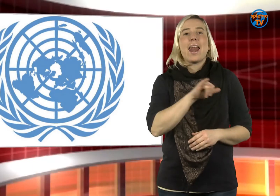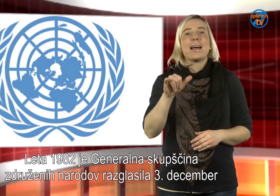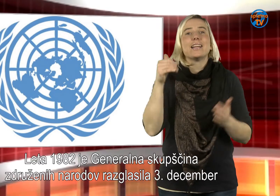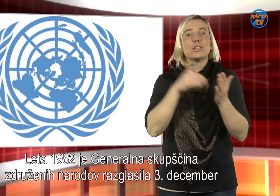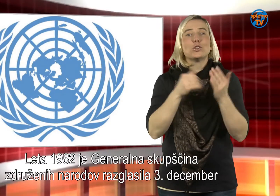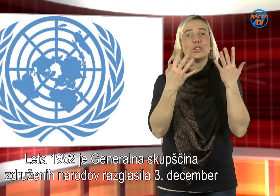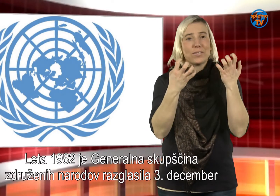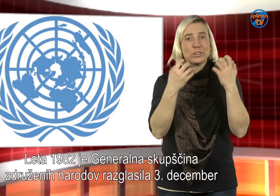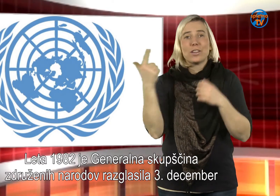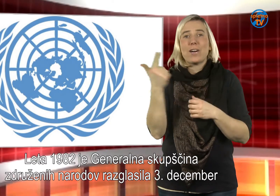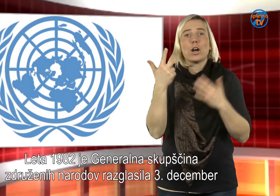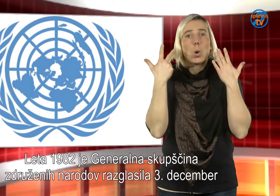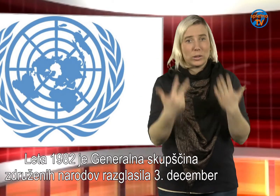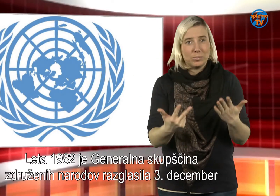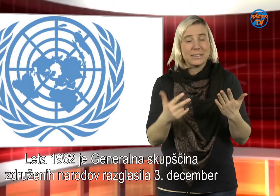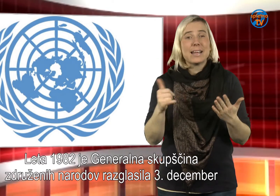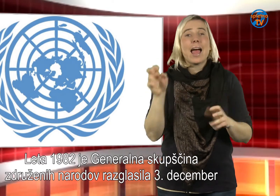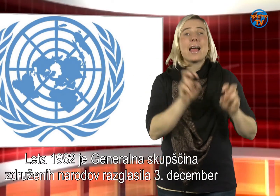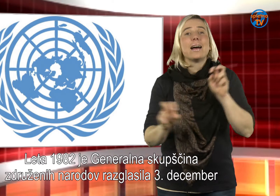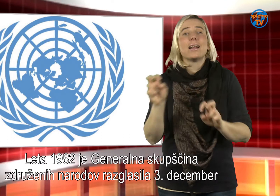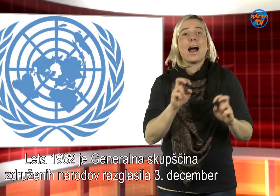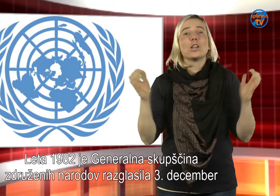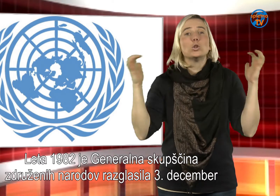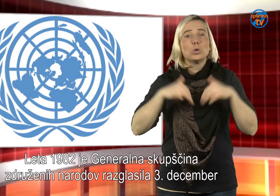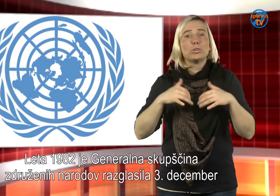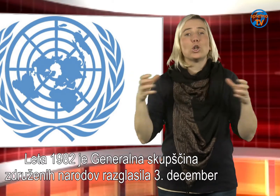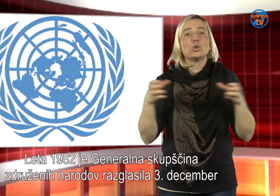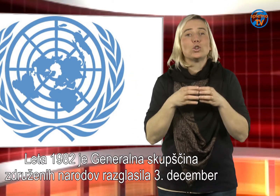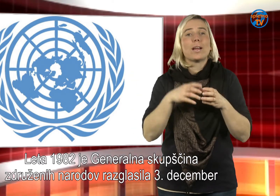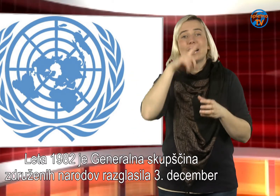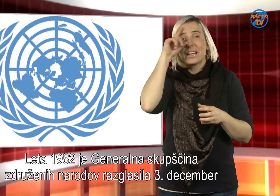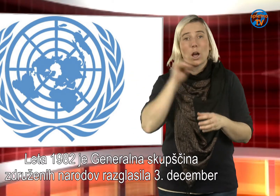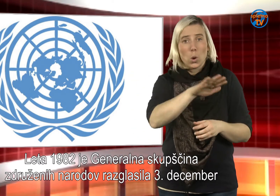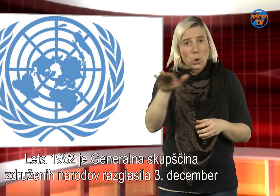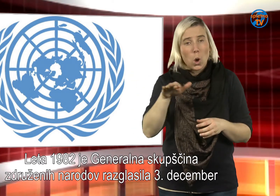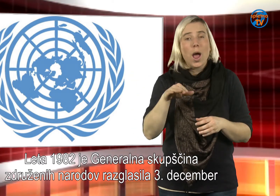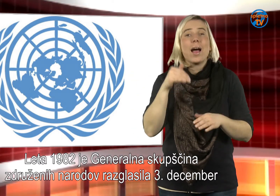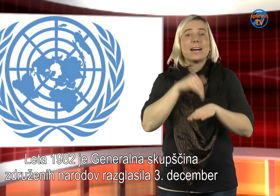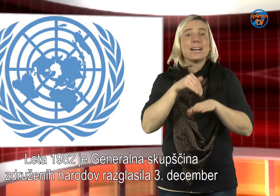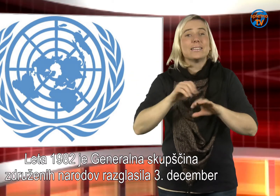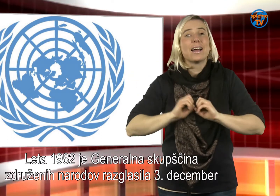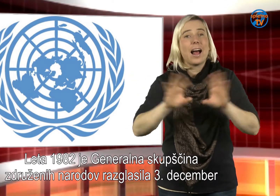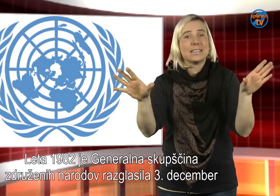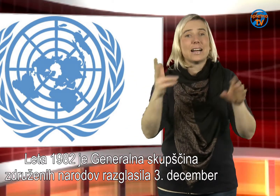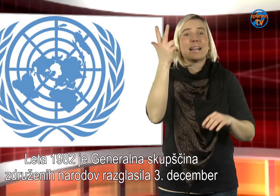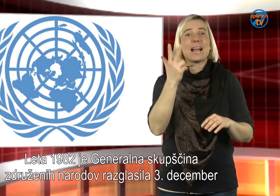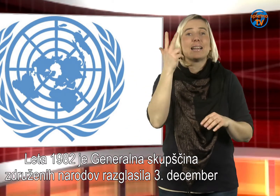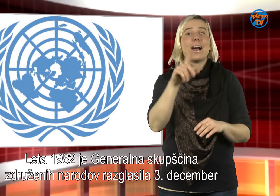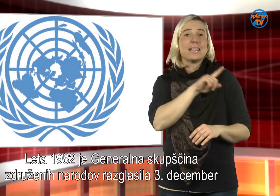Leta 1892 je Generalna skupščina Združenih narodov razglasila 3. december za Mednarodni